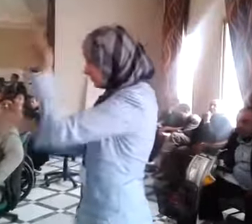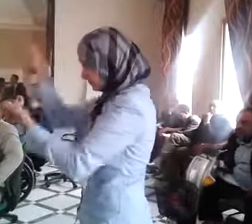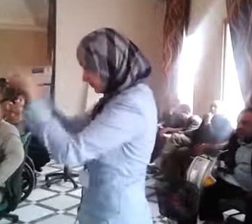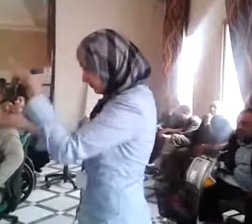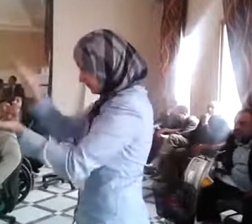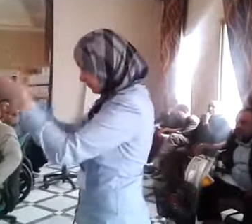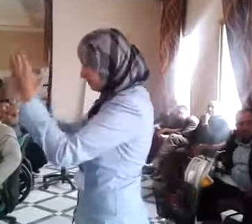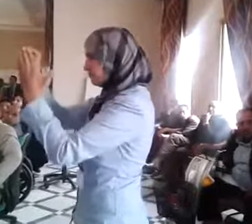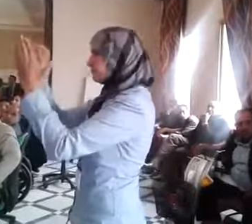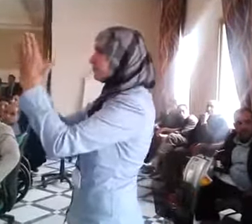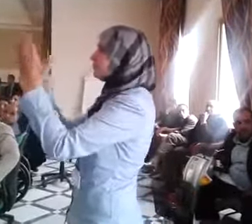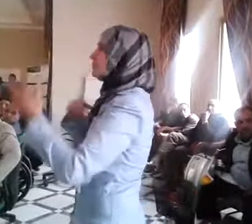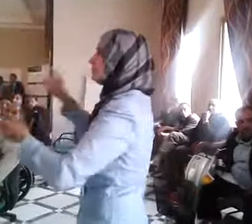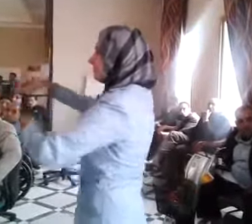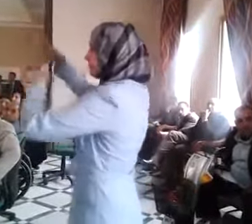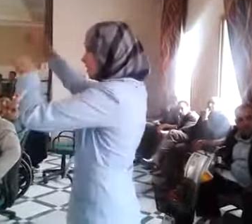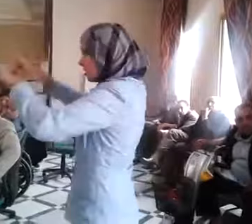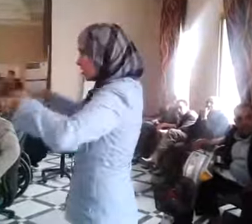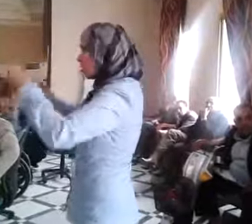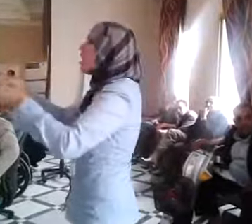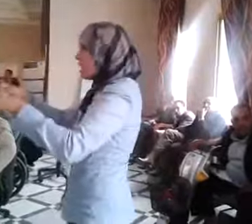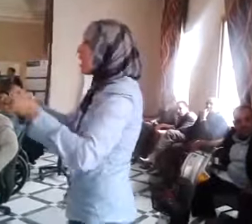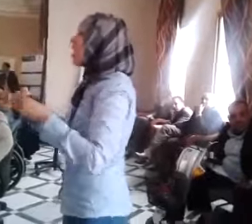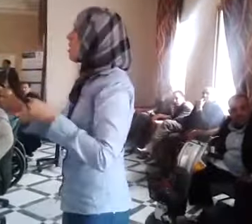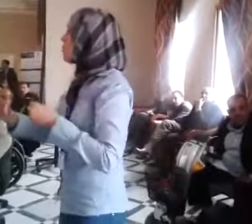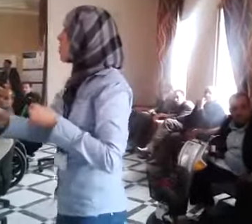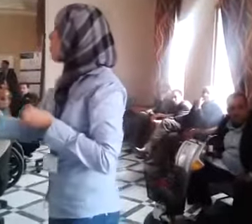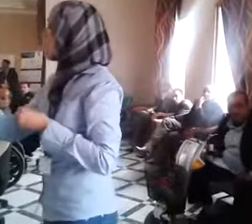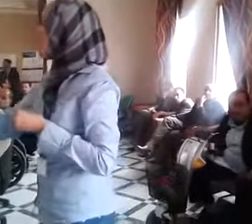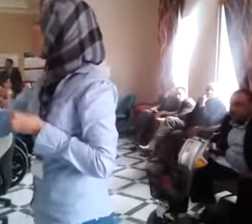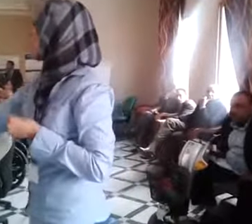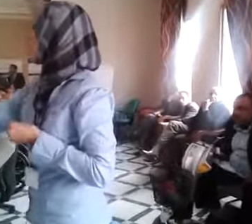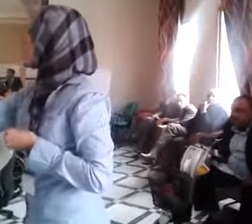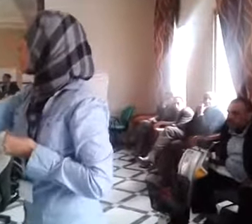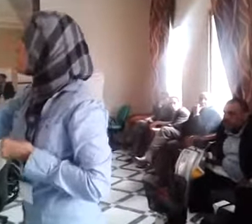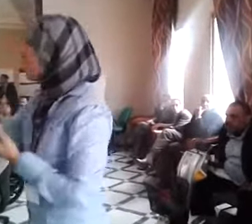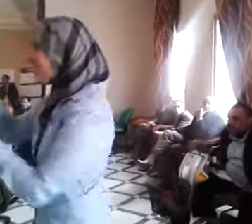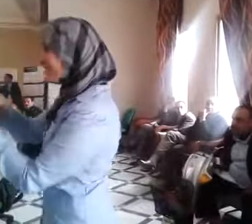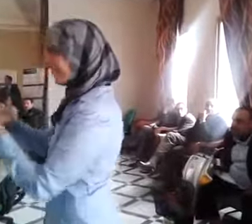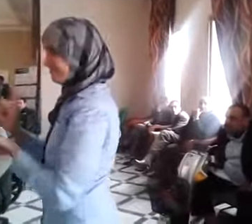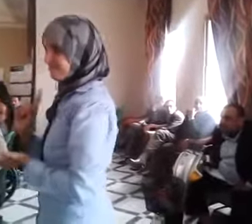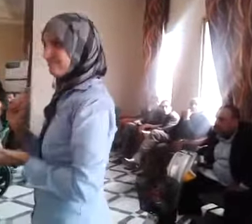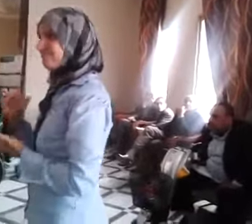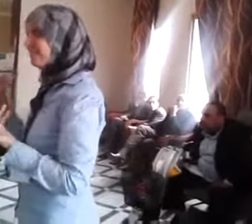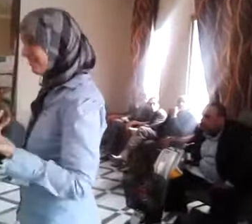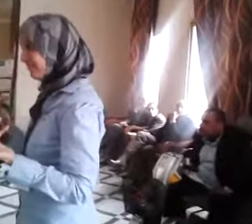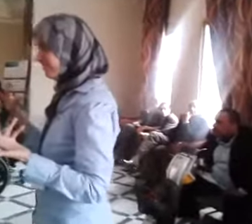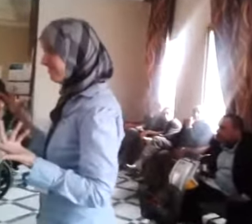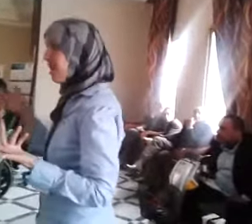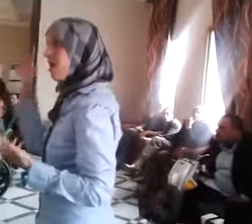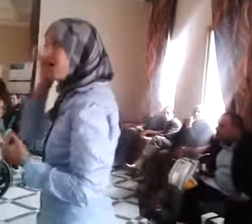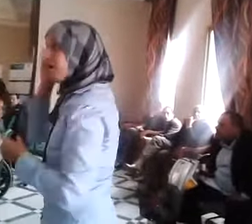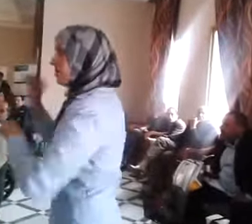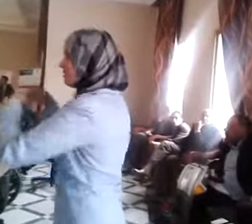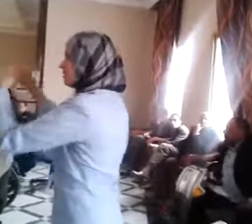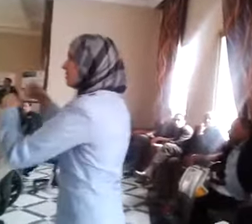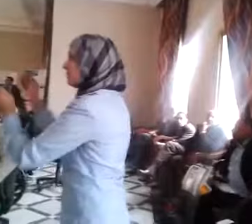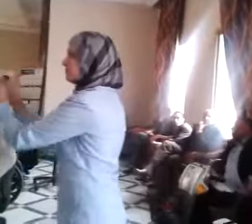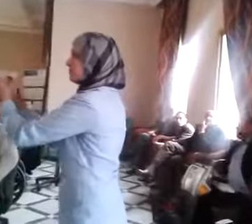بسيارة إذن هذا واحد من يوعة هل فضات عليها؟ فضات عليك فضاء عليك فضاء شيء سادع وفضاء تعليون